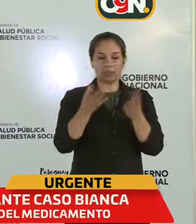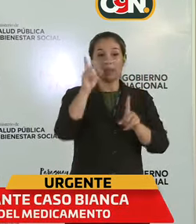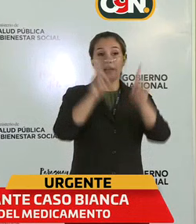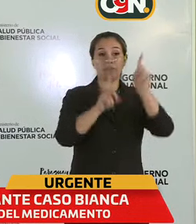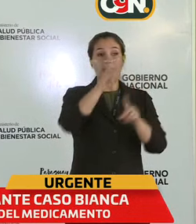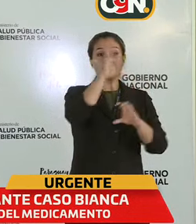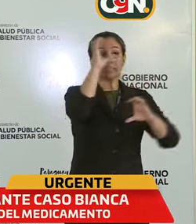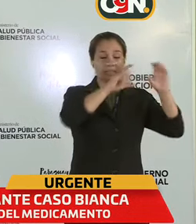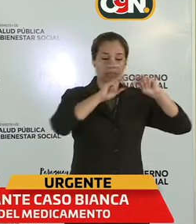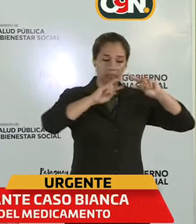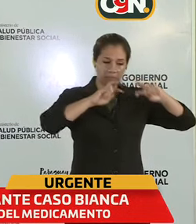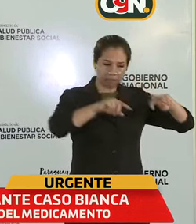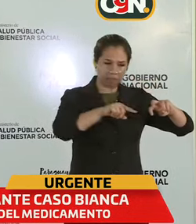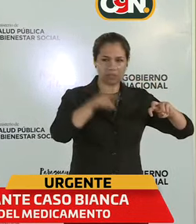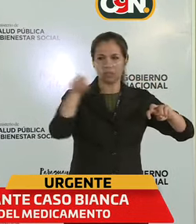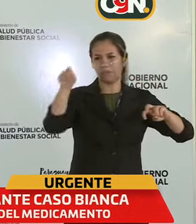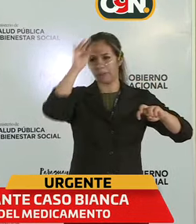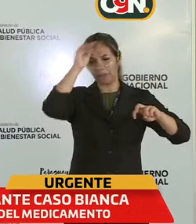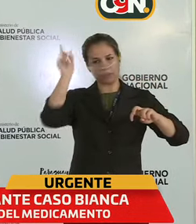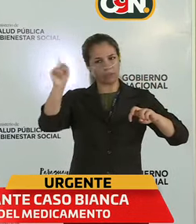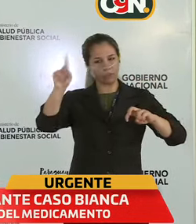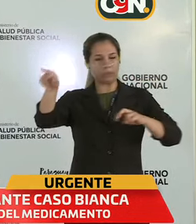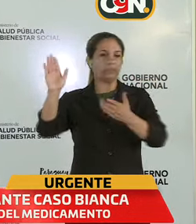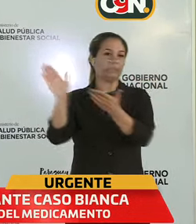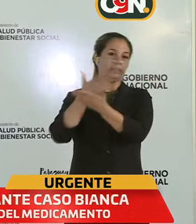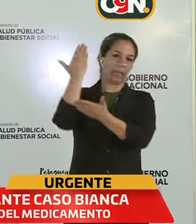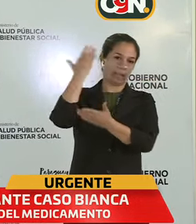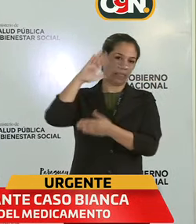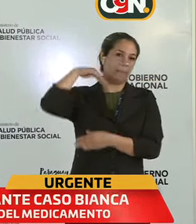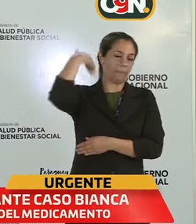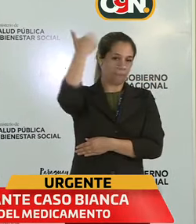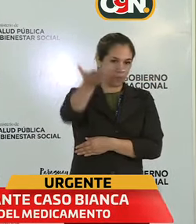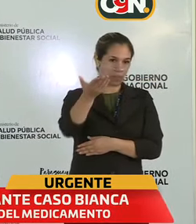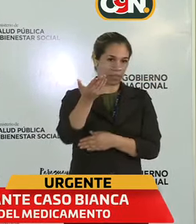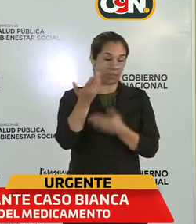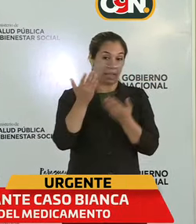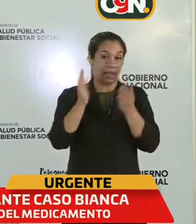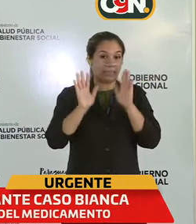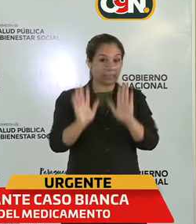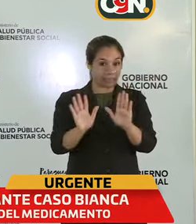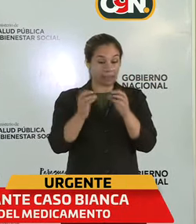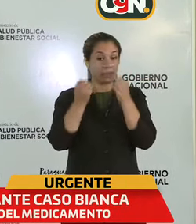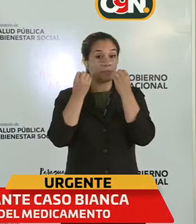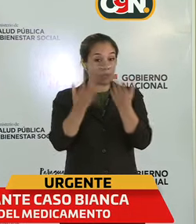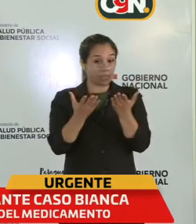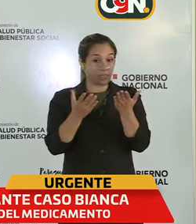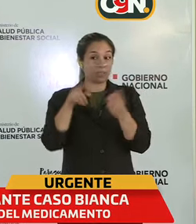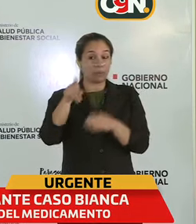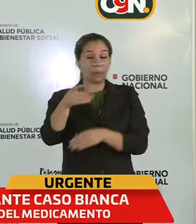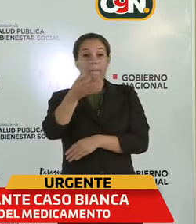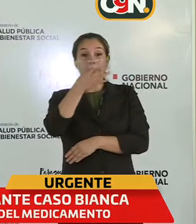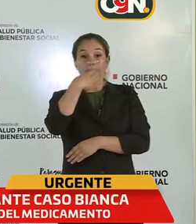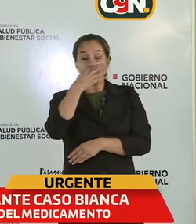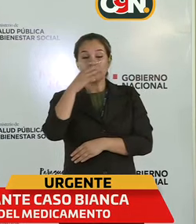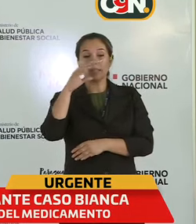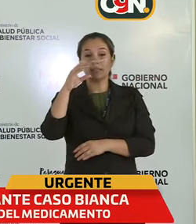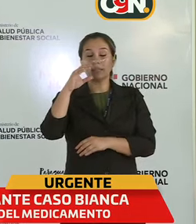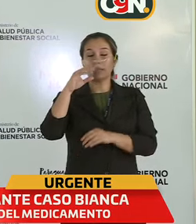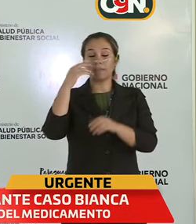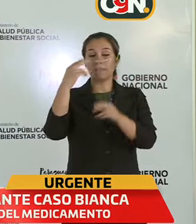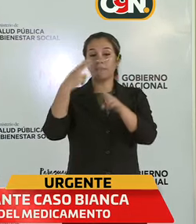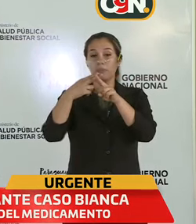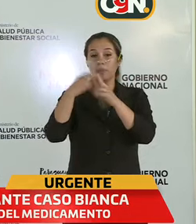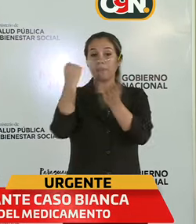del mercado y se retira la aprobación. Entonces, en este contexto es donde se aprueban los medicamentos y los